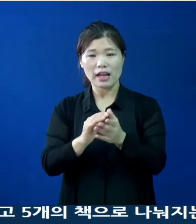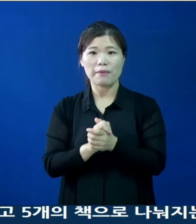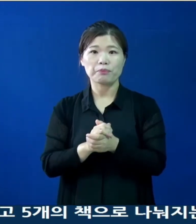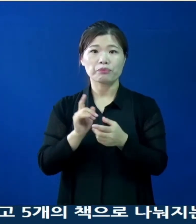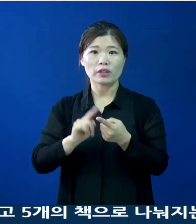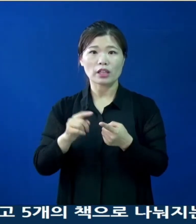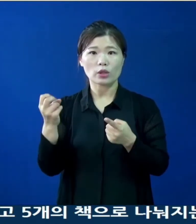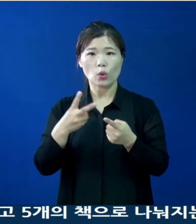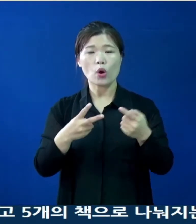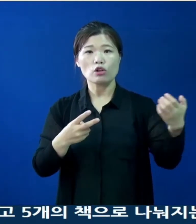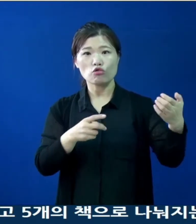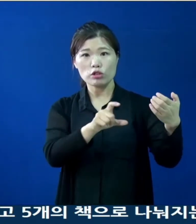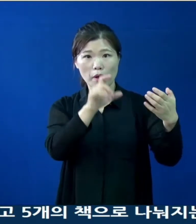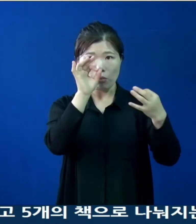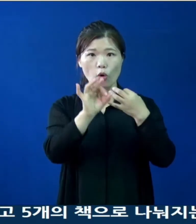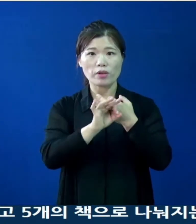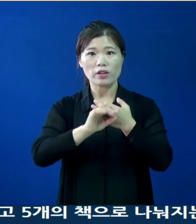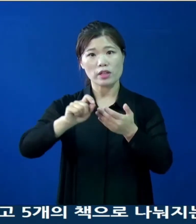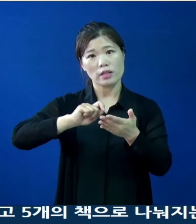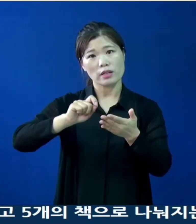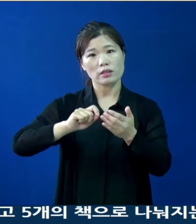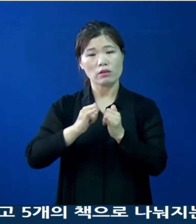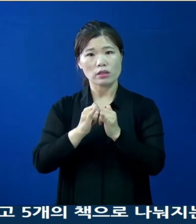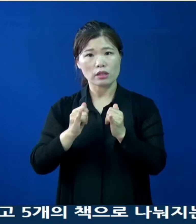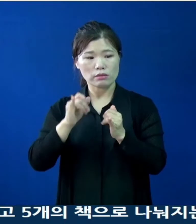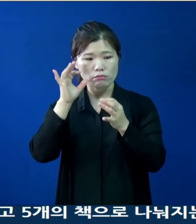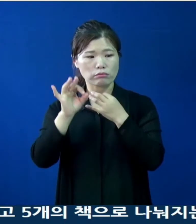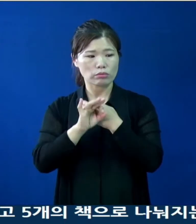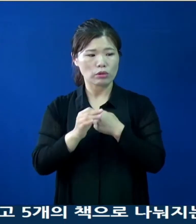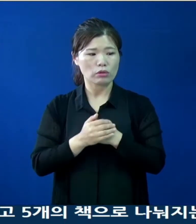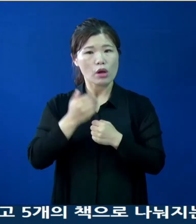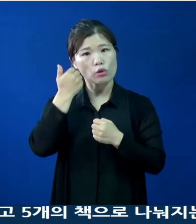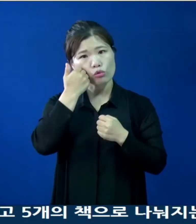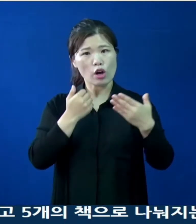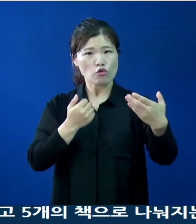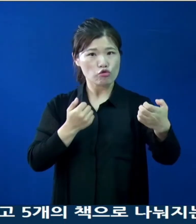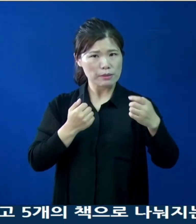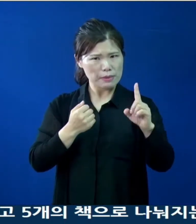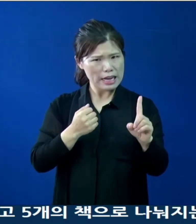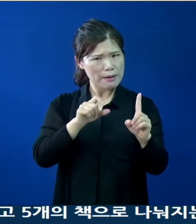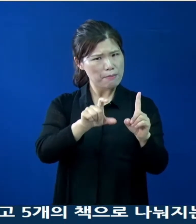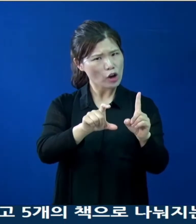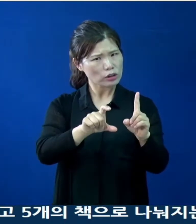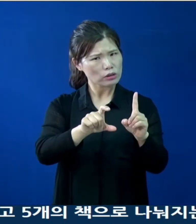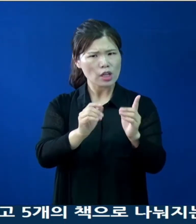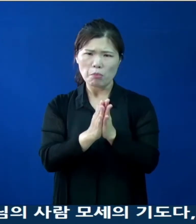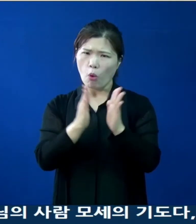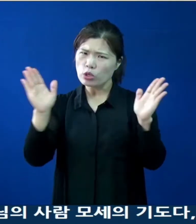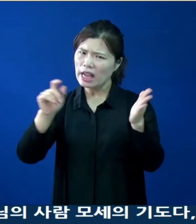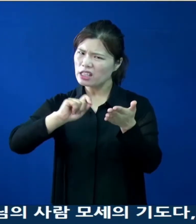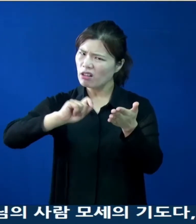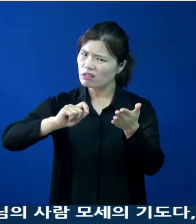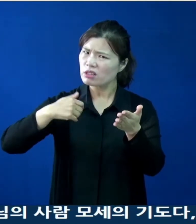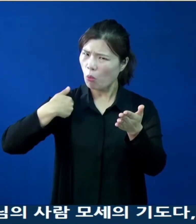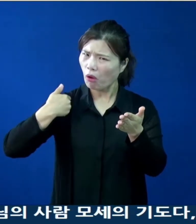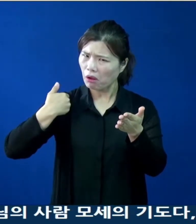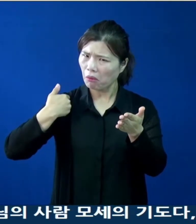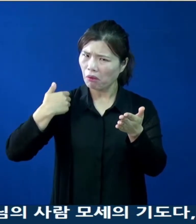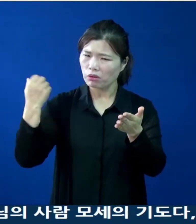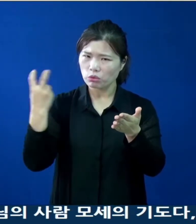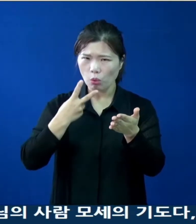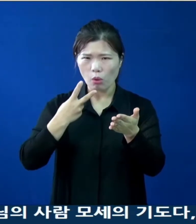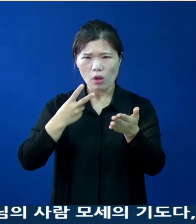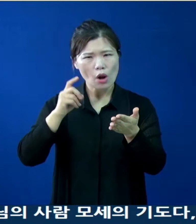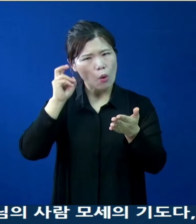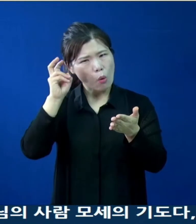관한 주제인데 이 저자는 정확히 알 수 없습니다. 모세가 썼다라는 분들도 있고, 모세의 생각을